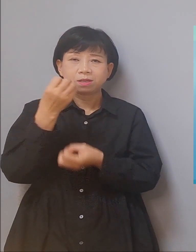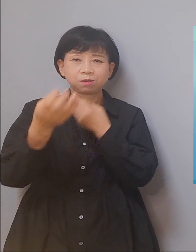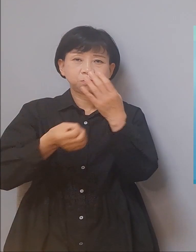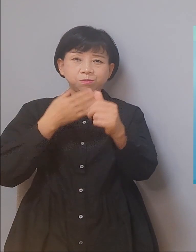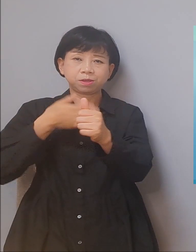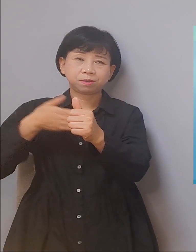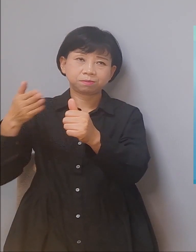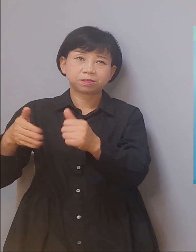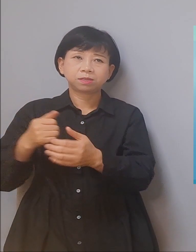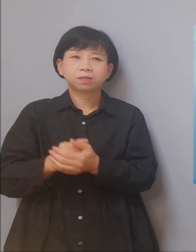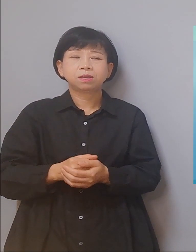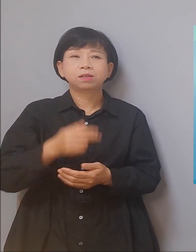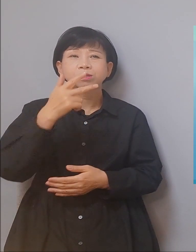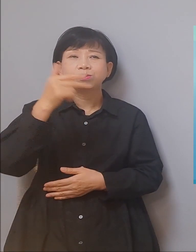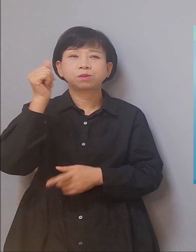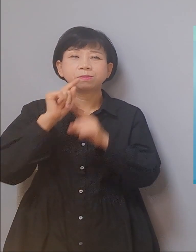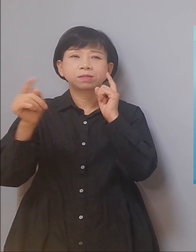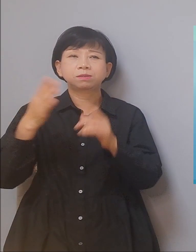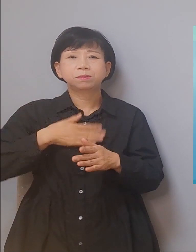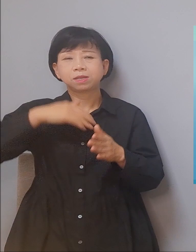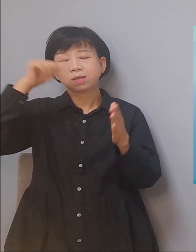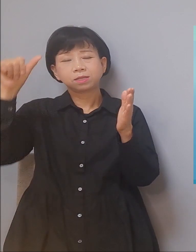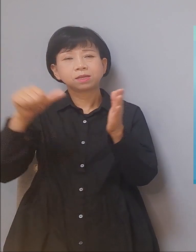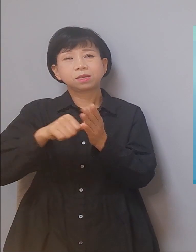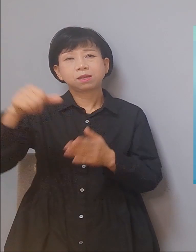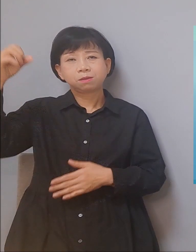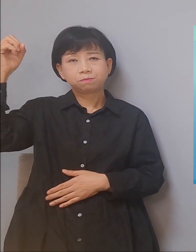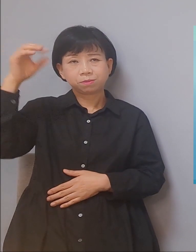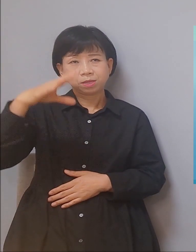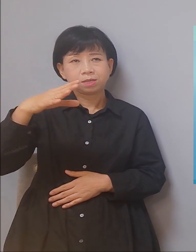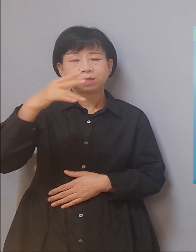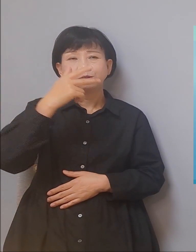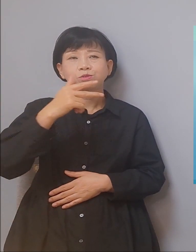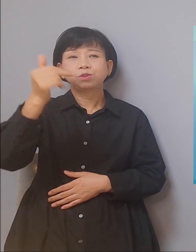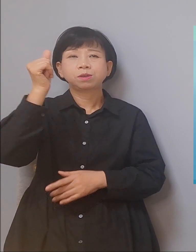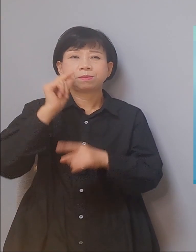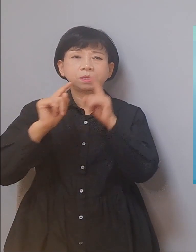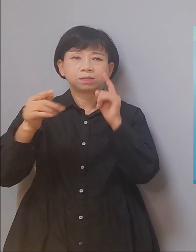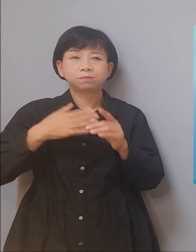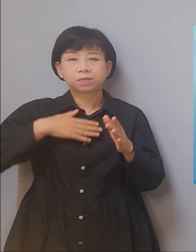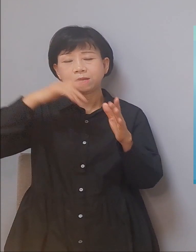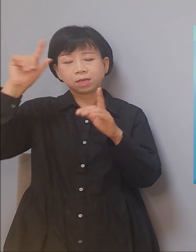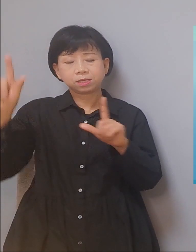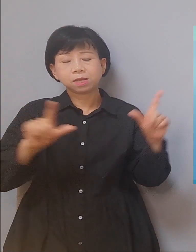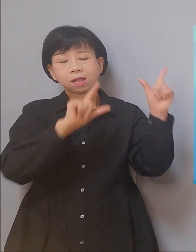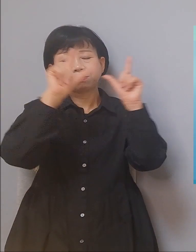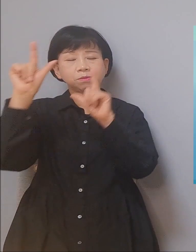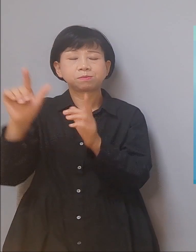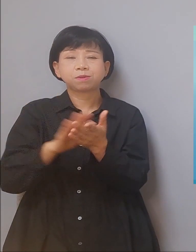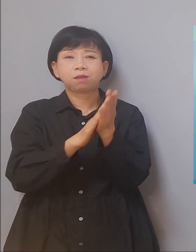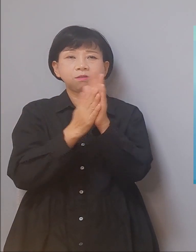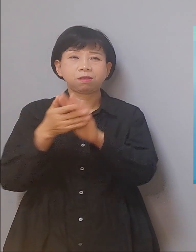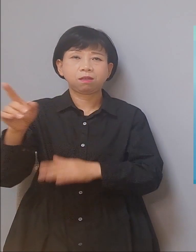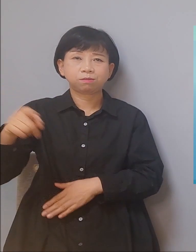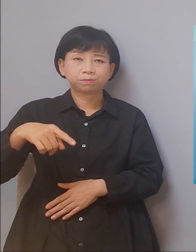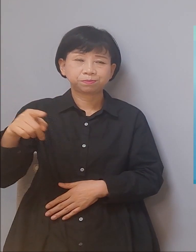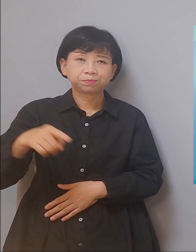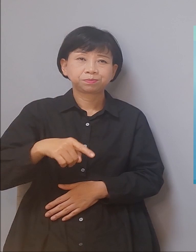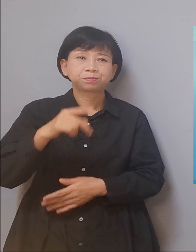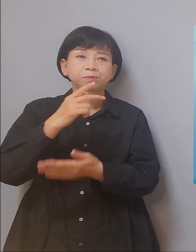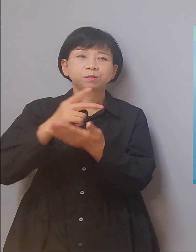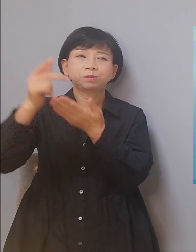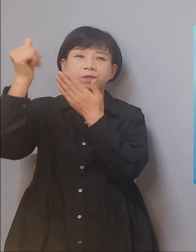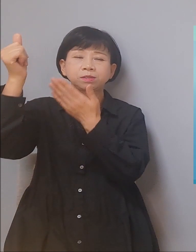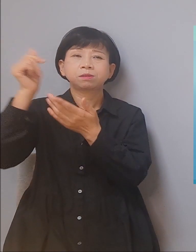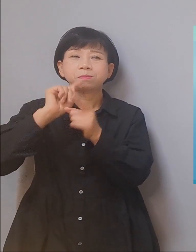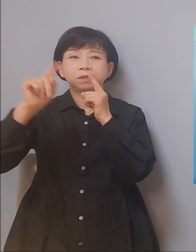볼까요? 주의 말씀은 내 인생의 빛입니다. 주의 말씀은 내 삶을 변화시킵니다.